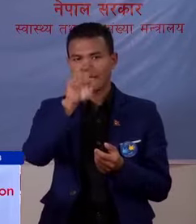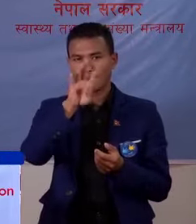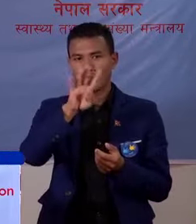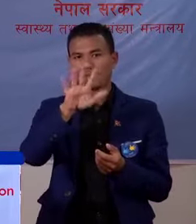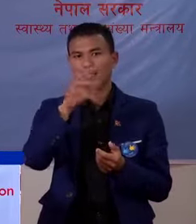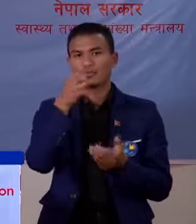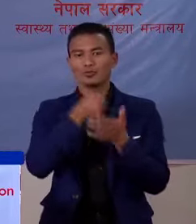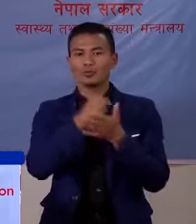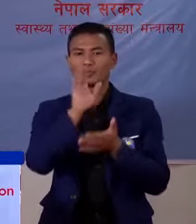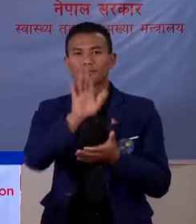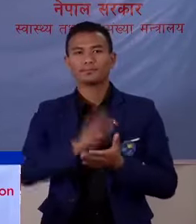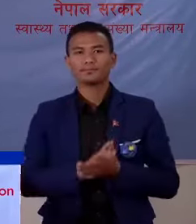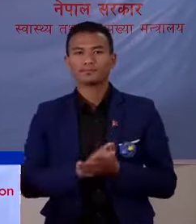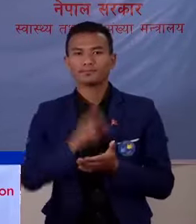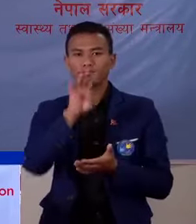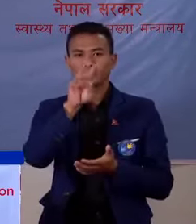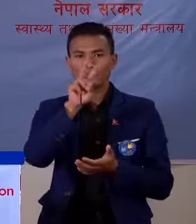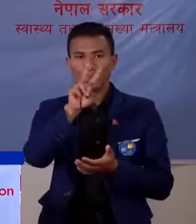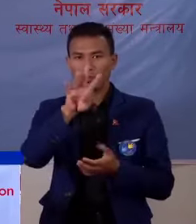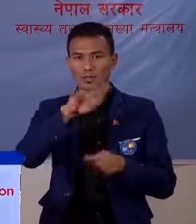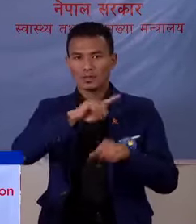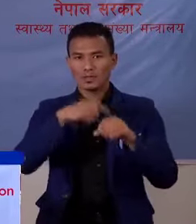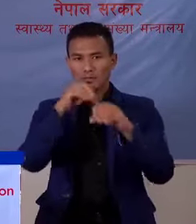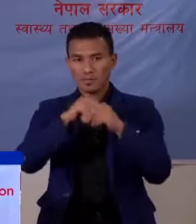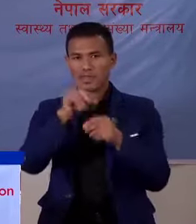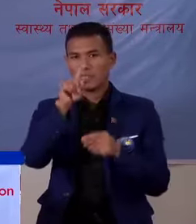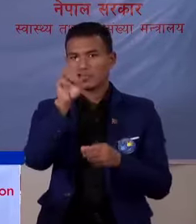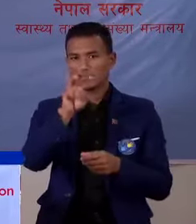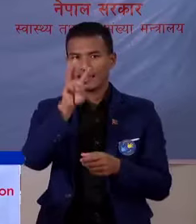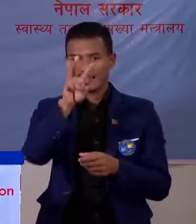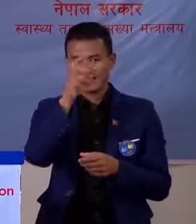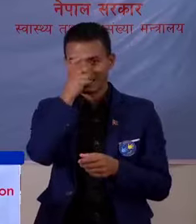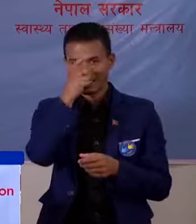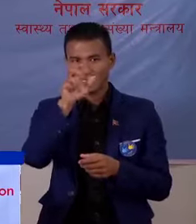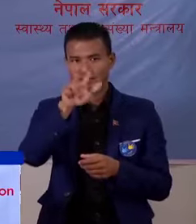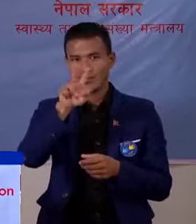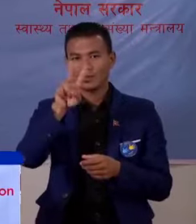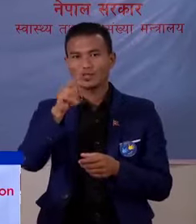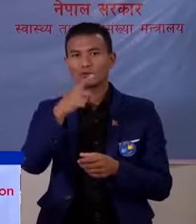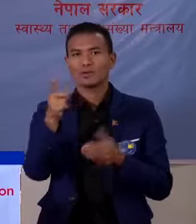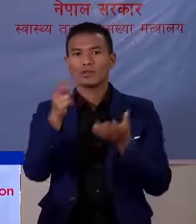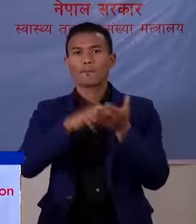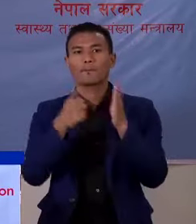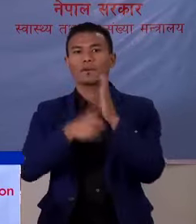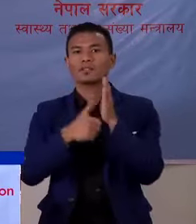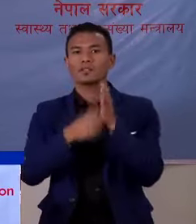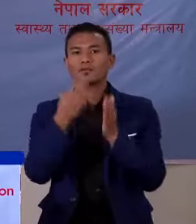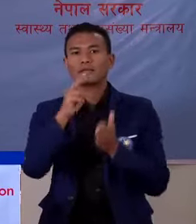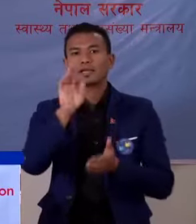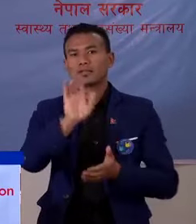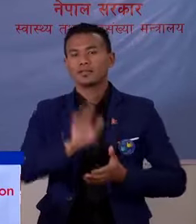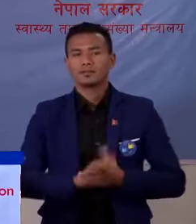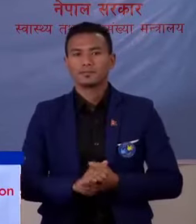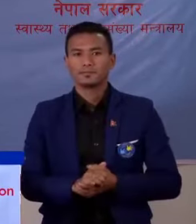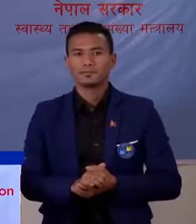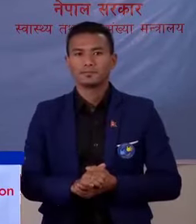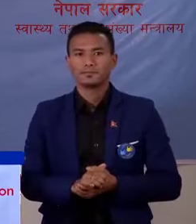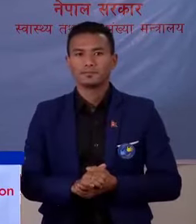50,845 पुगेको छ। गत 24 घण्टामा 1,382 थप परीक्षणहरू भएका छन्।